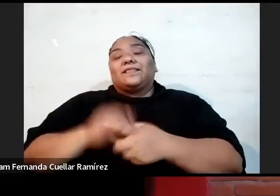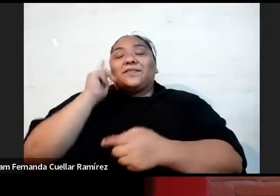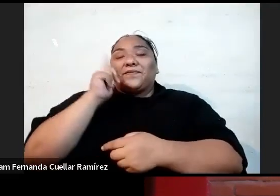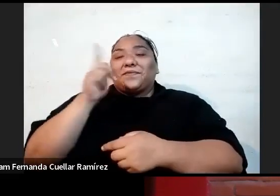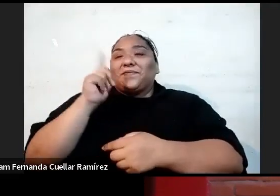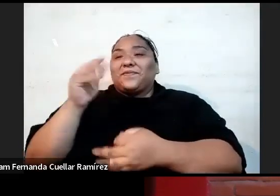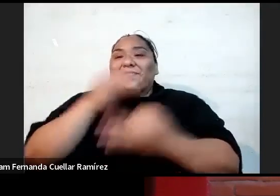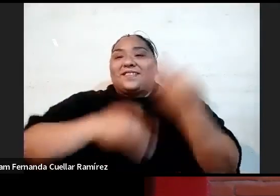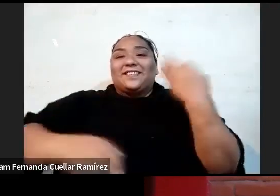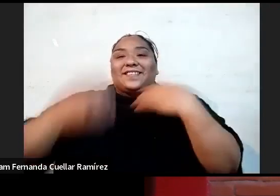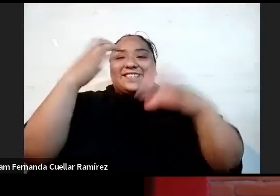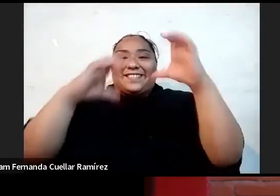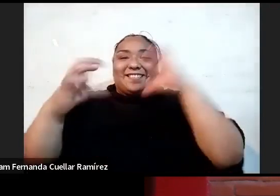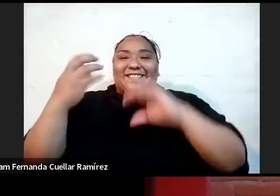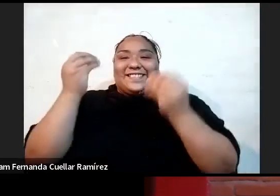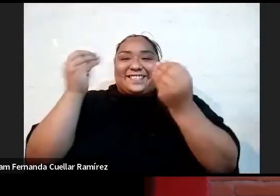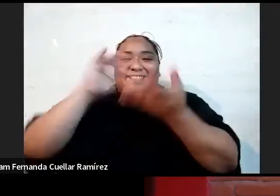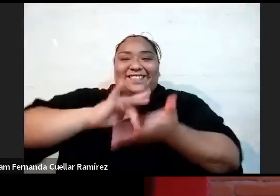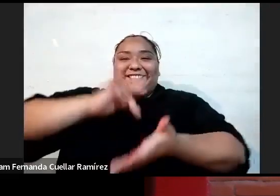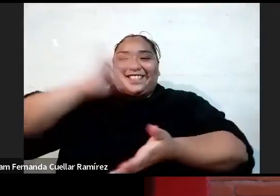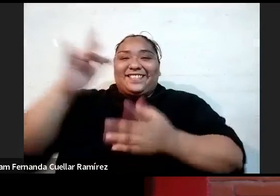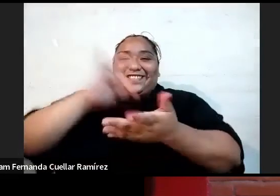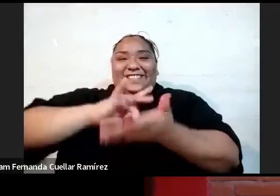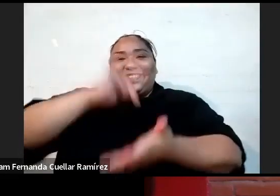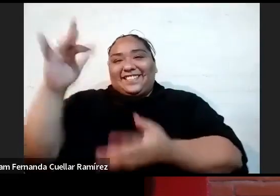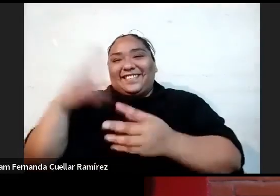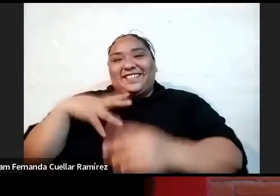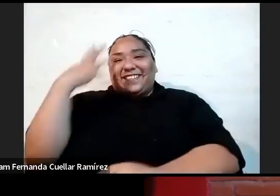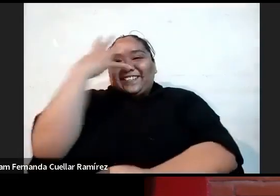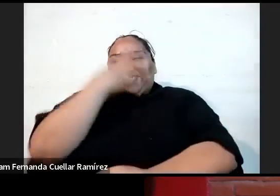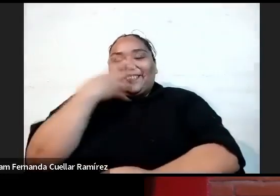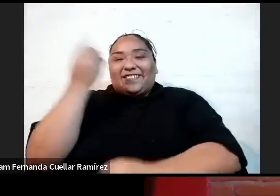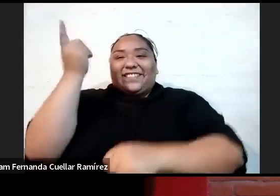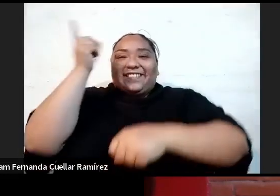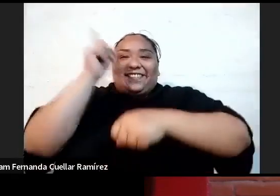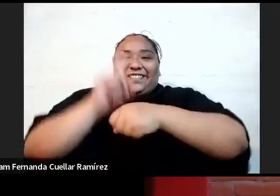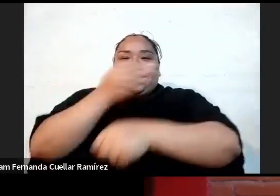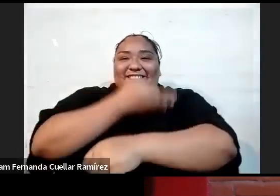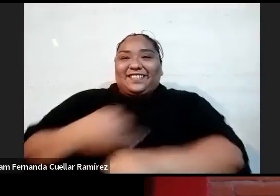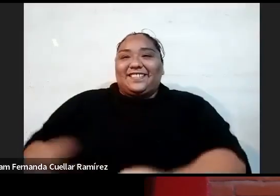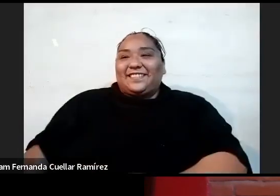esperamos sus comentarios. Muchísimas gracias a todos y que tengan muy buenas tardes.